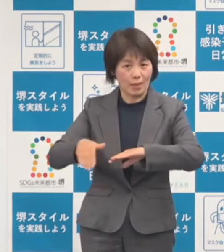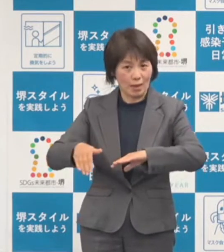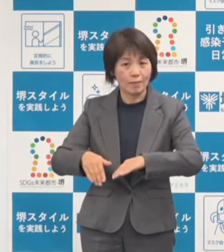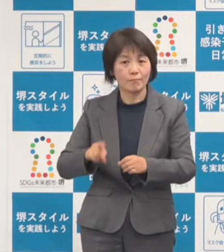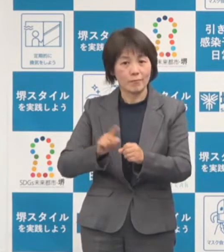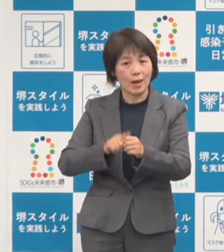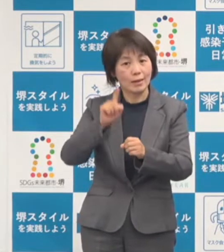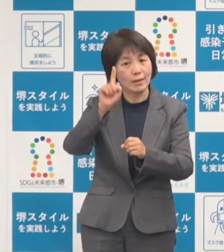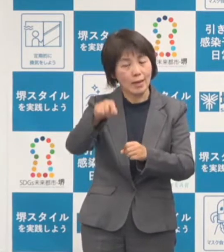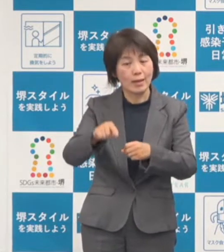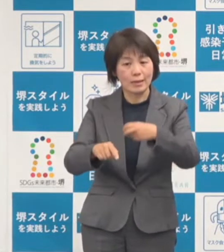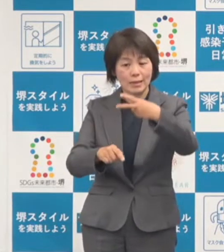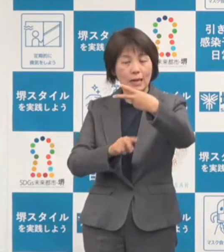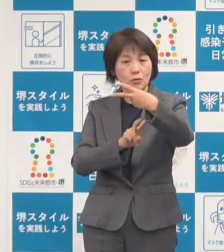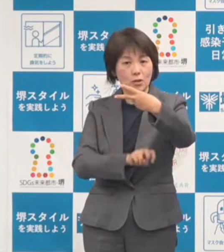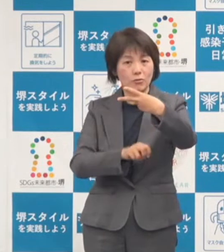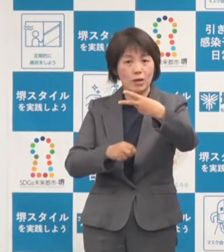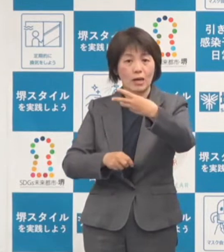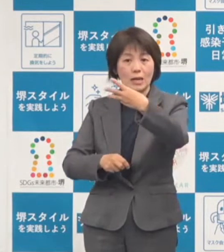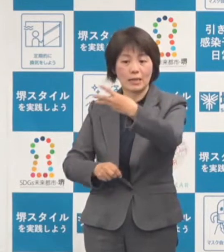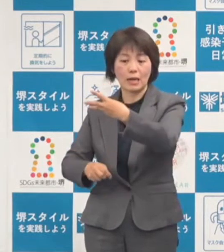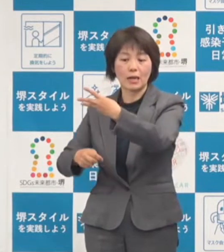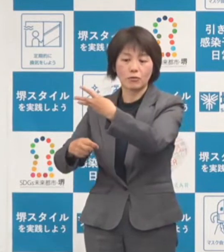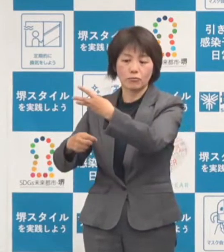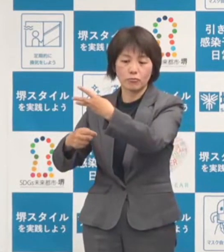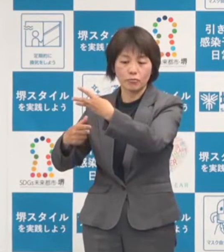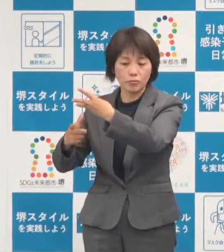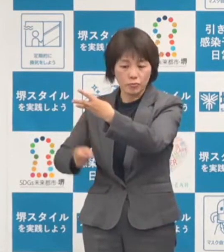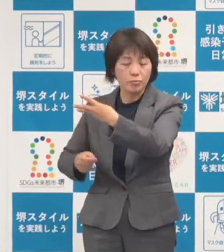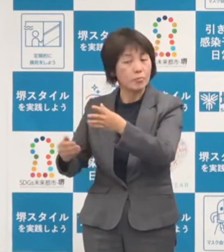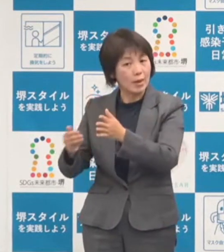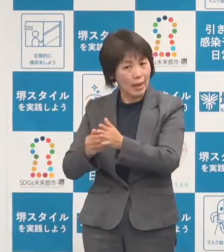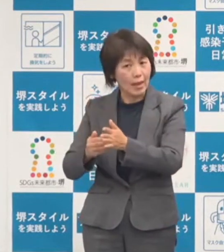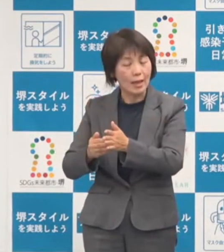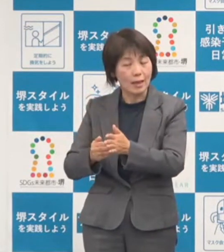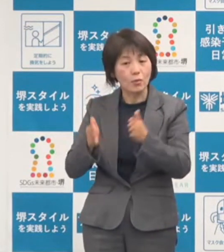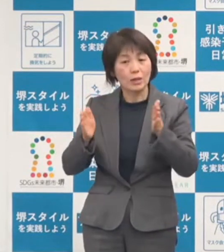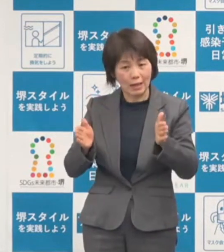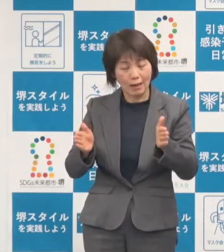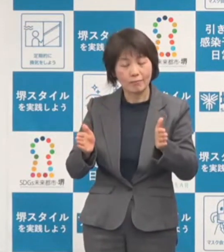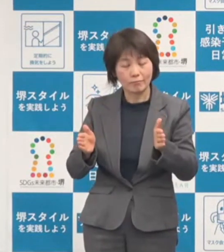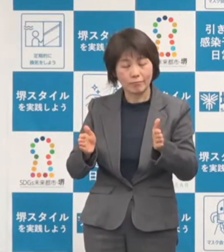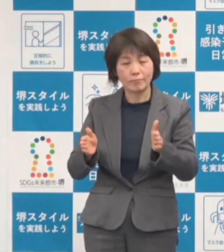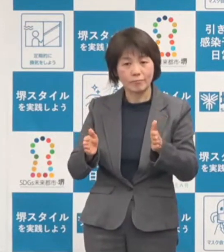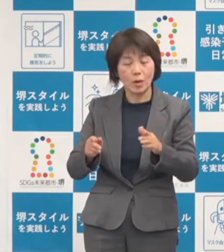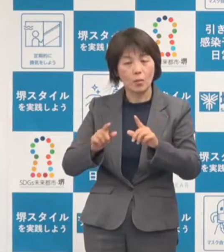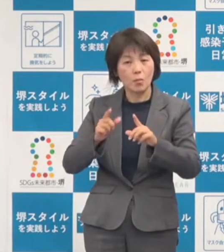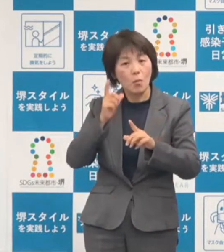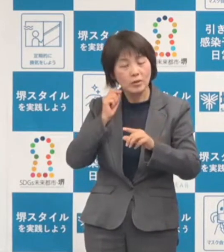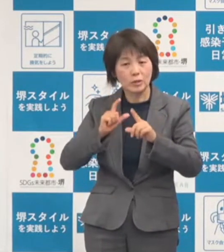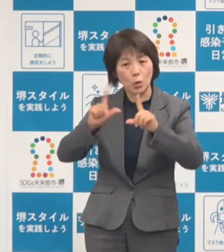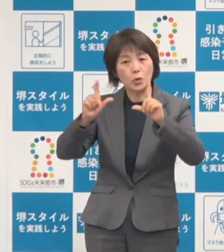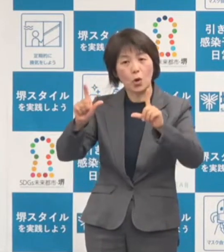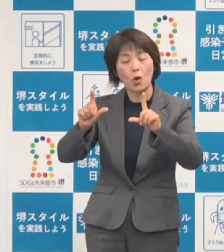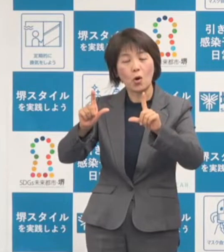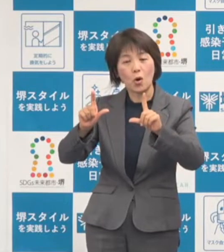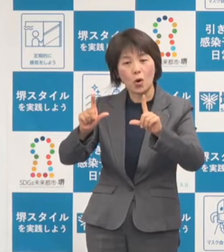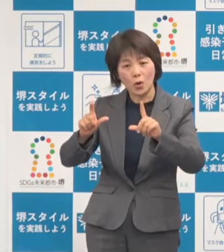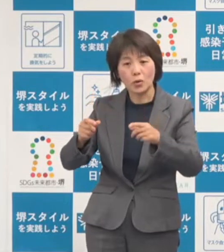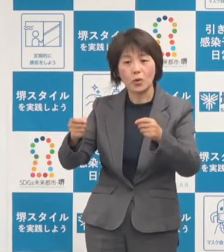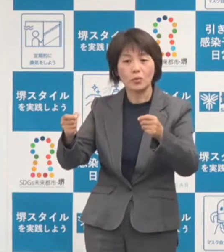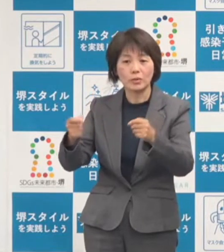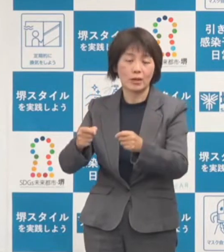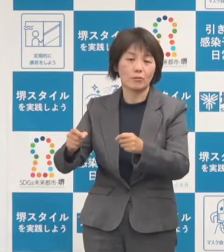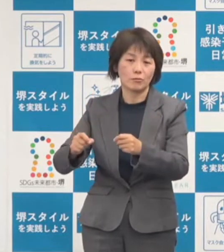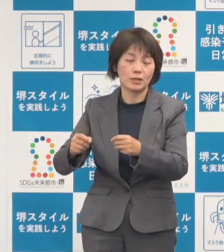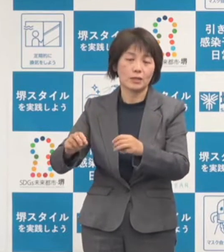2月20日から3月6日までの、ちょっと実際ですけど予定にしておりますので、ぜひ 東京にお住まいの方、関東近郊のお住まいの方は訪